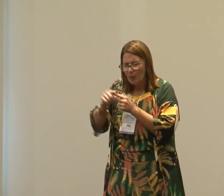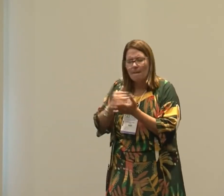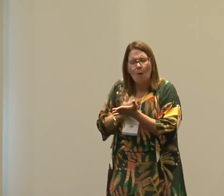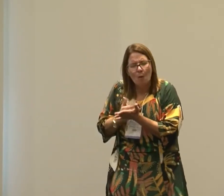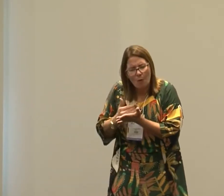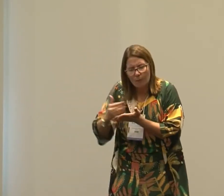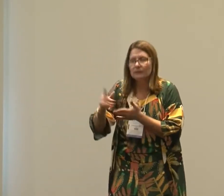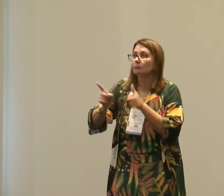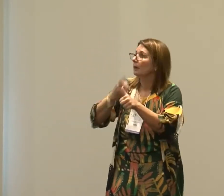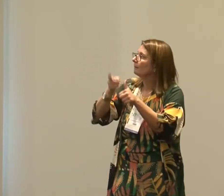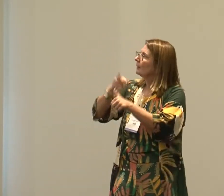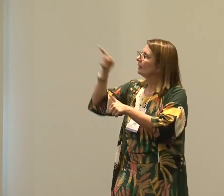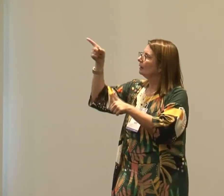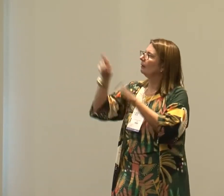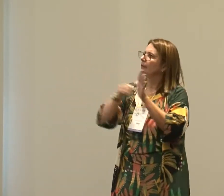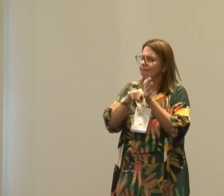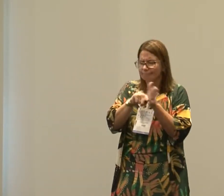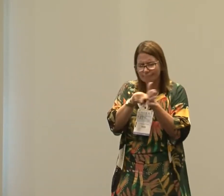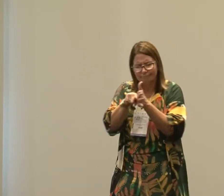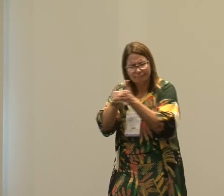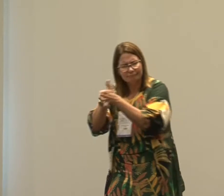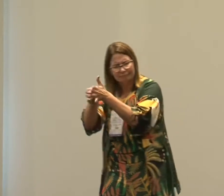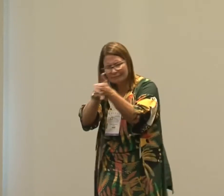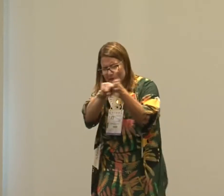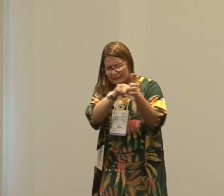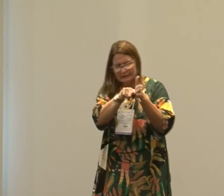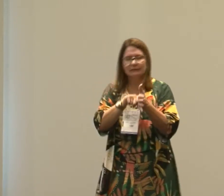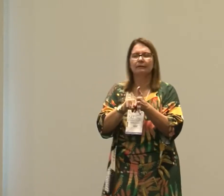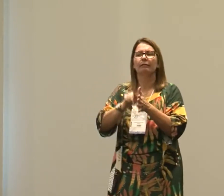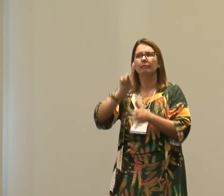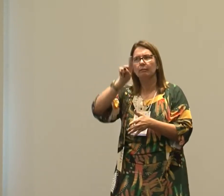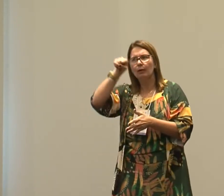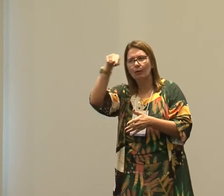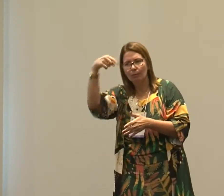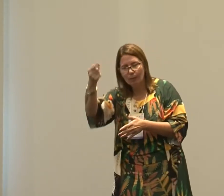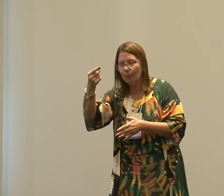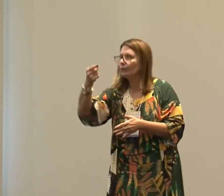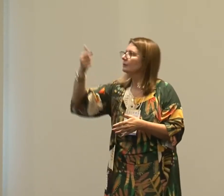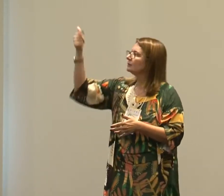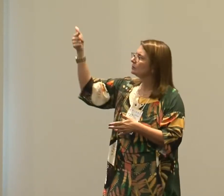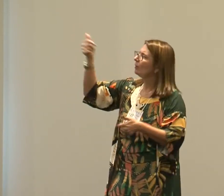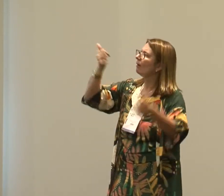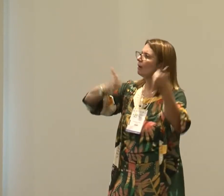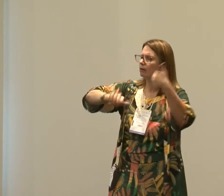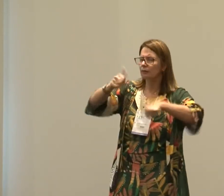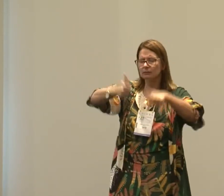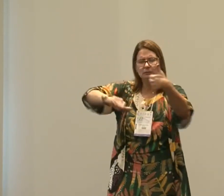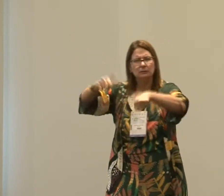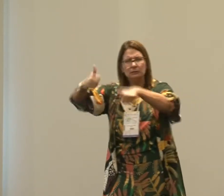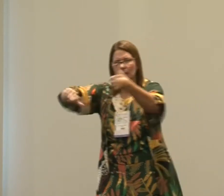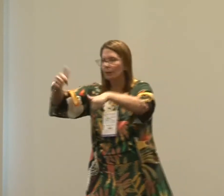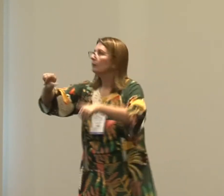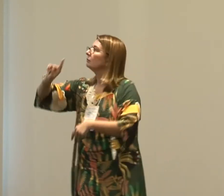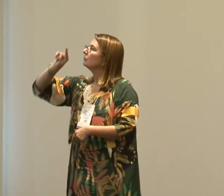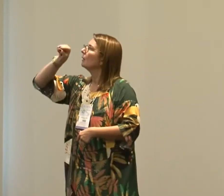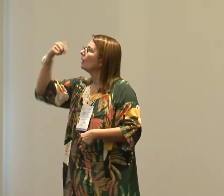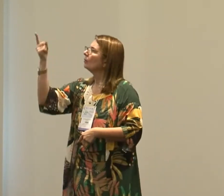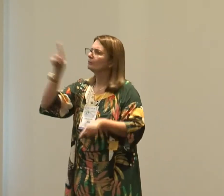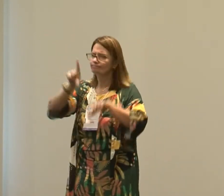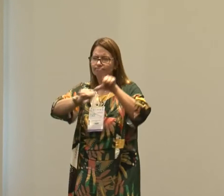Bom, quais são os objetivos específicos? Primeiramente, a gente precisa pesquisar, analisar,